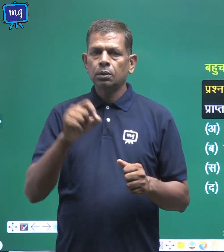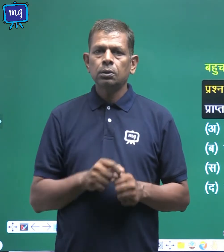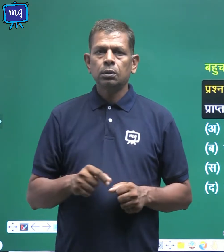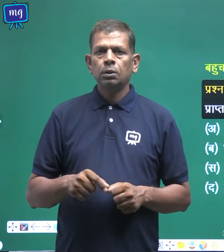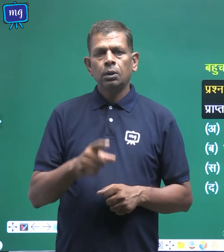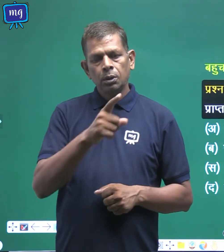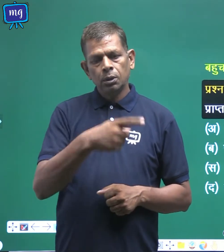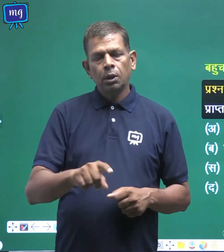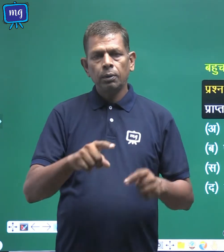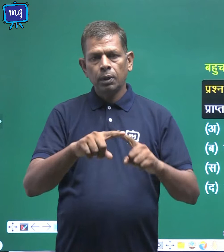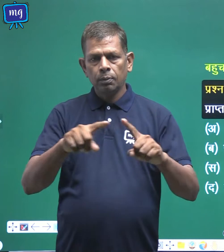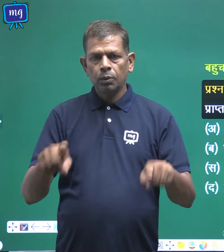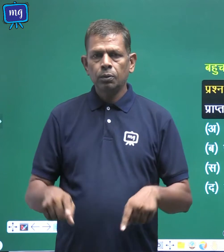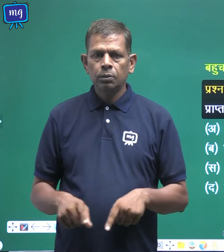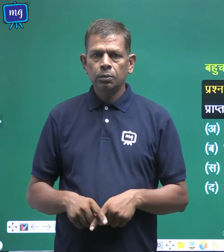सही विकल्प को